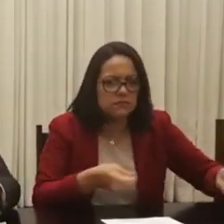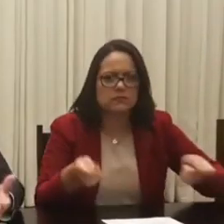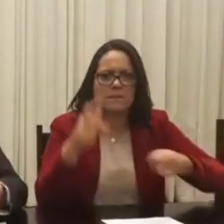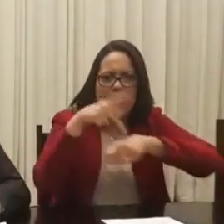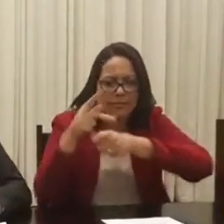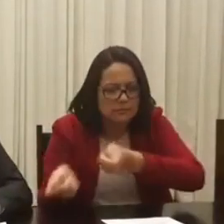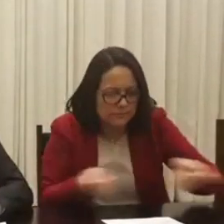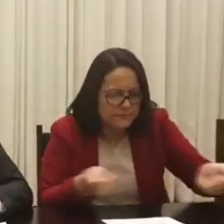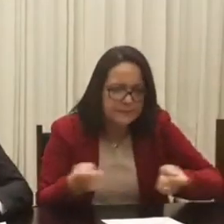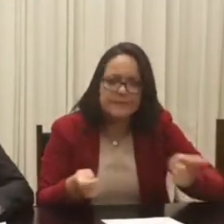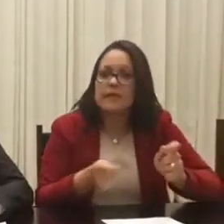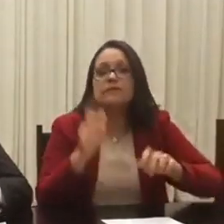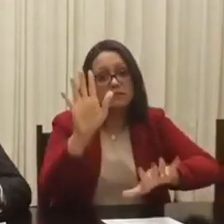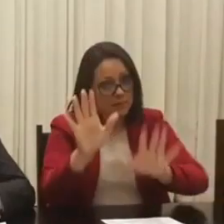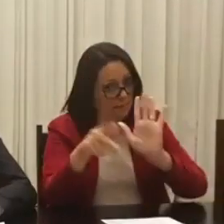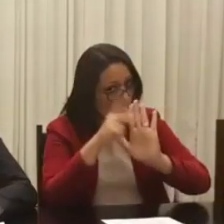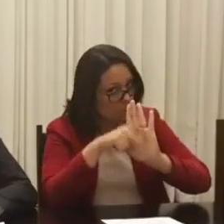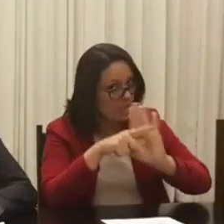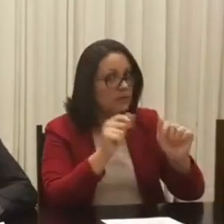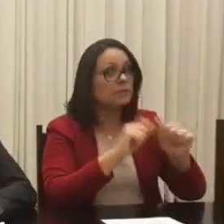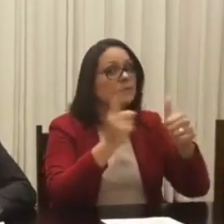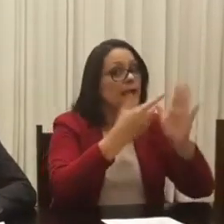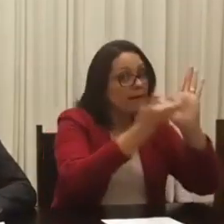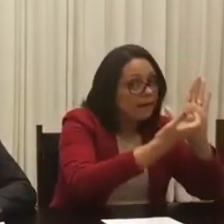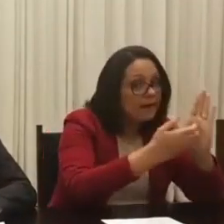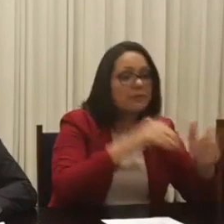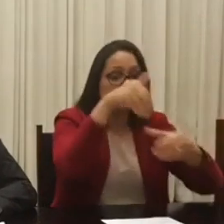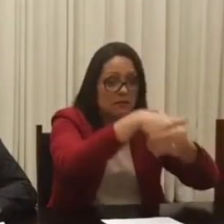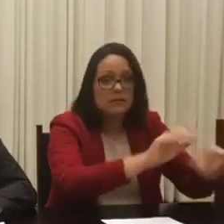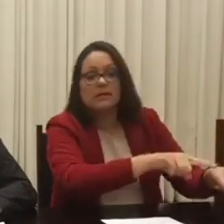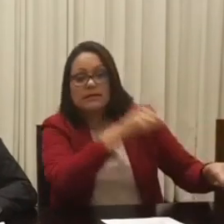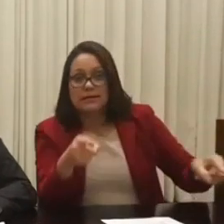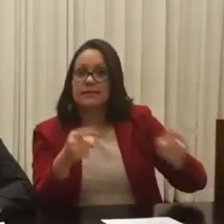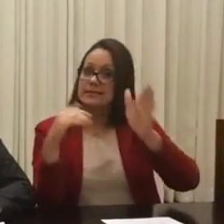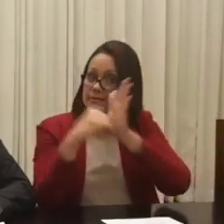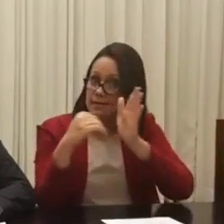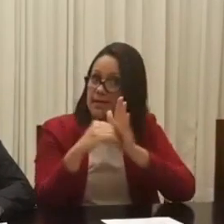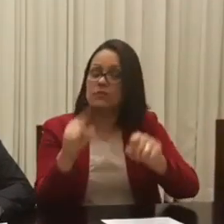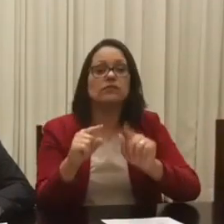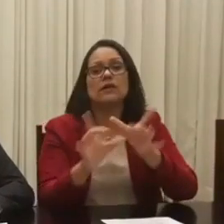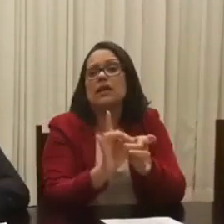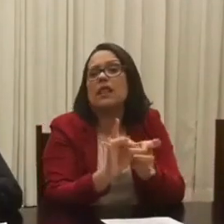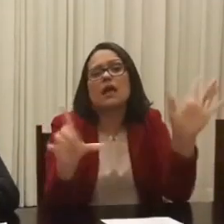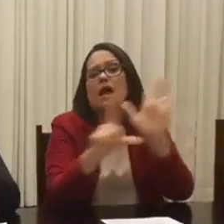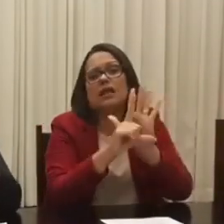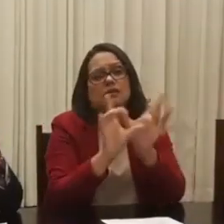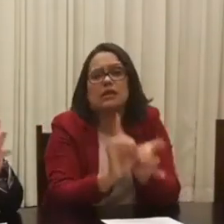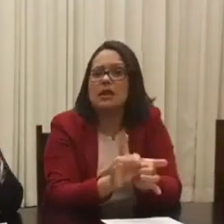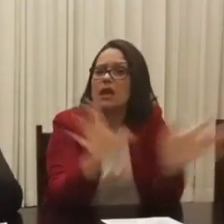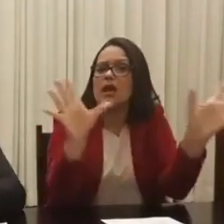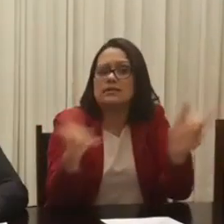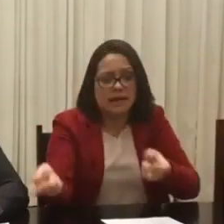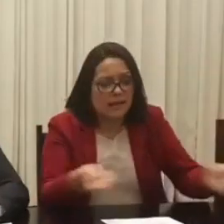vou impor nada. A gente espera que tenha uma aceitação da Câmara e do Senado para legalizar garimpo.